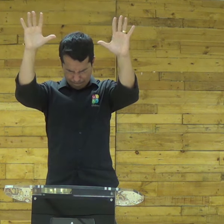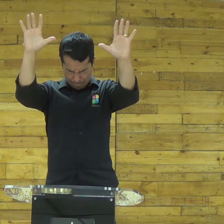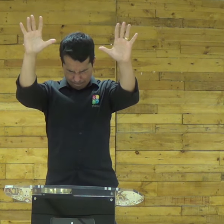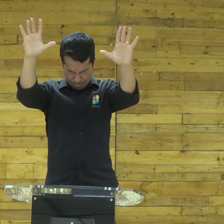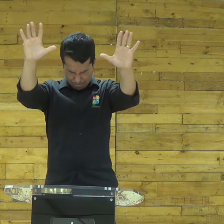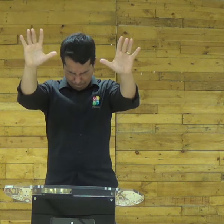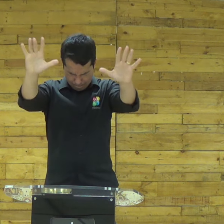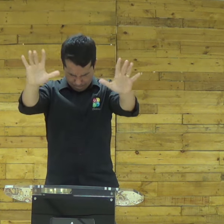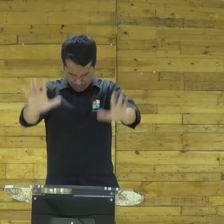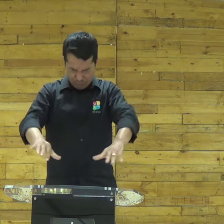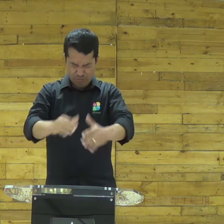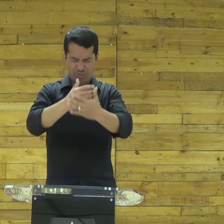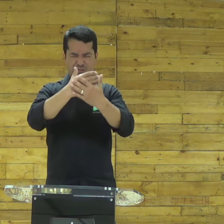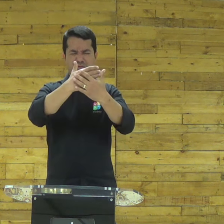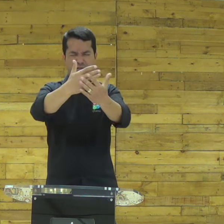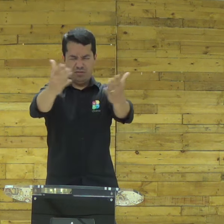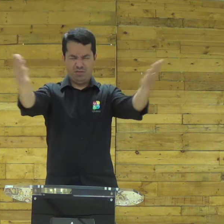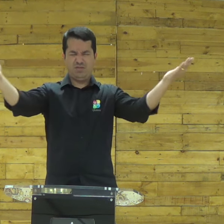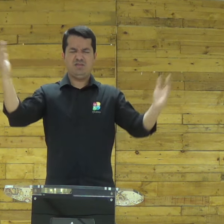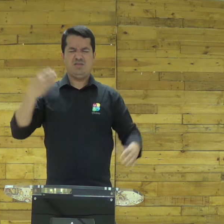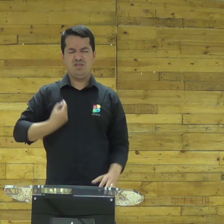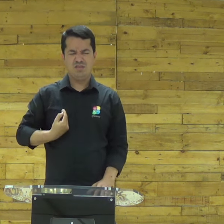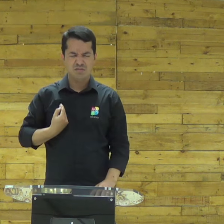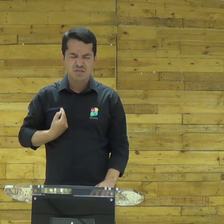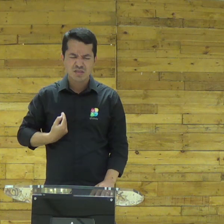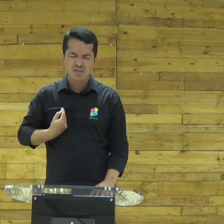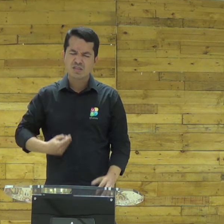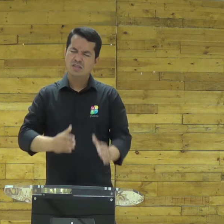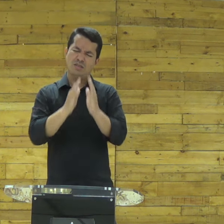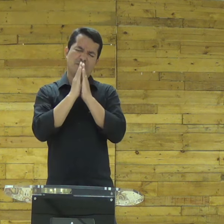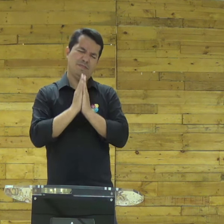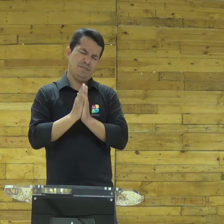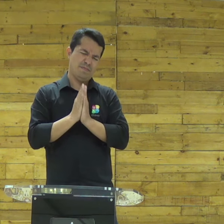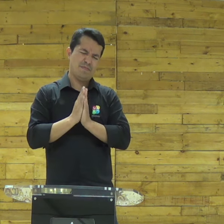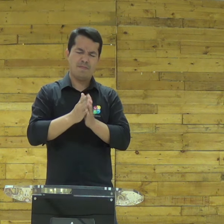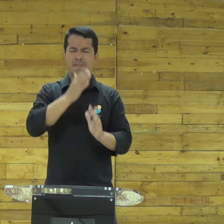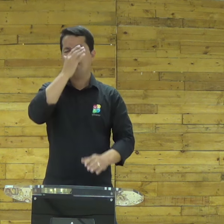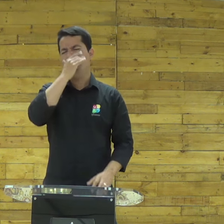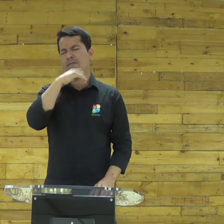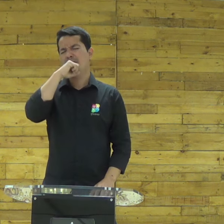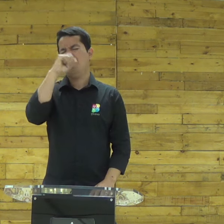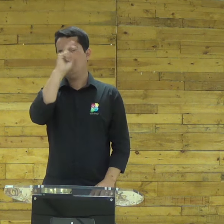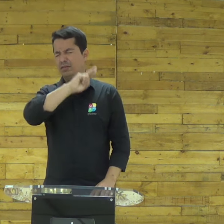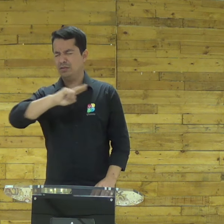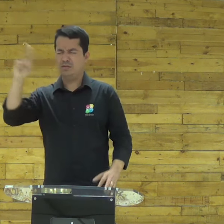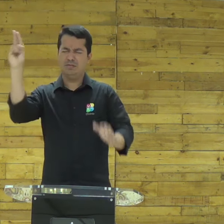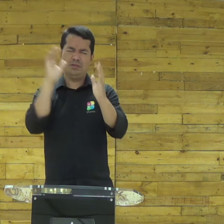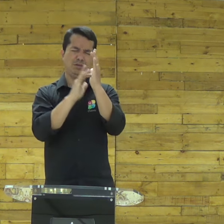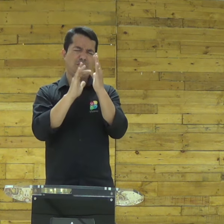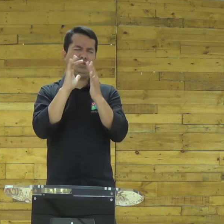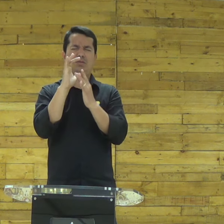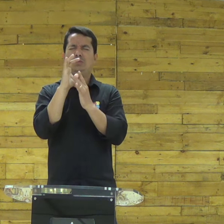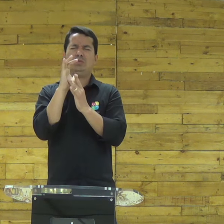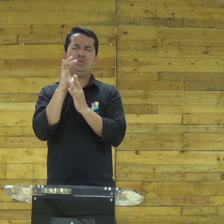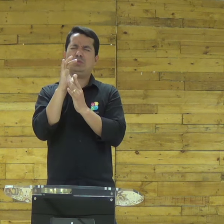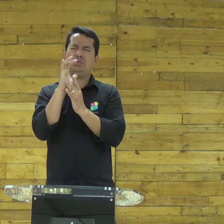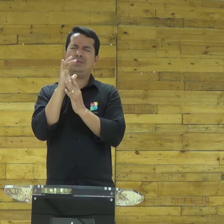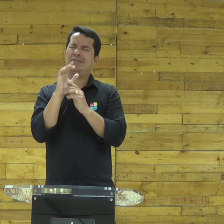Jesus abençoe essas pessoas as suas vidas por favor ó pai em nome